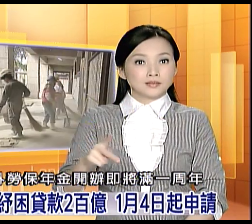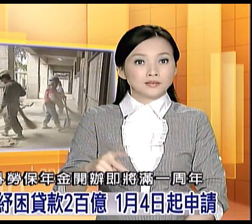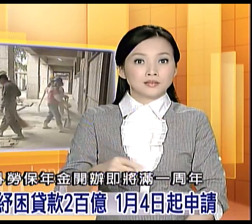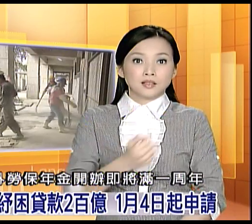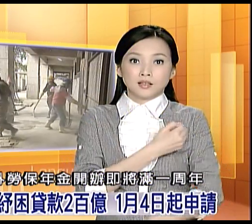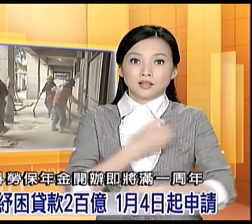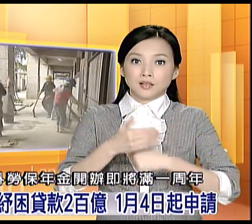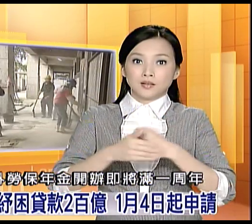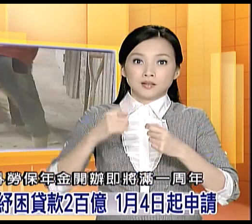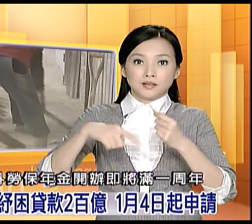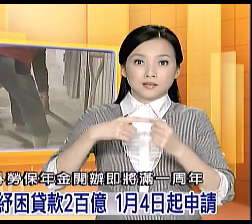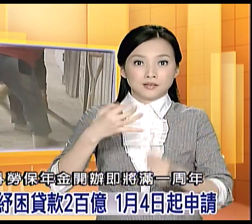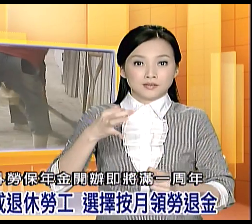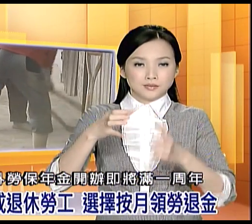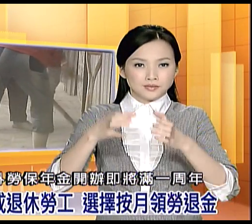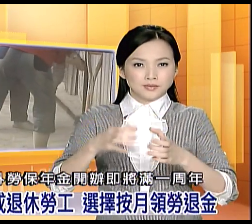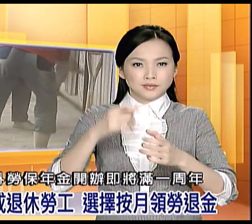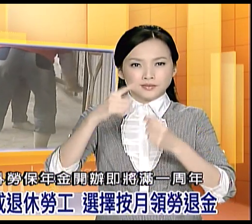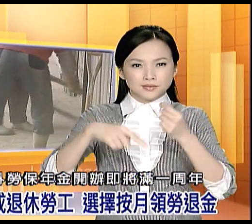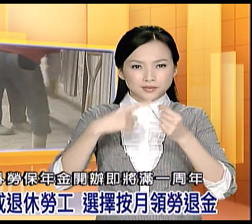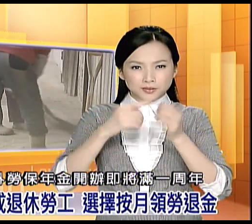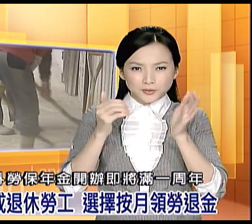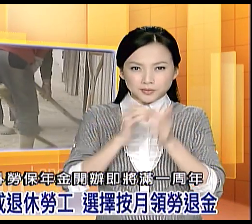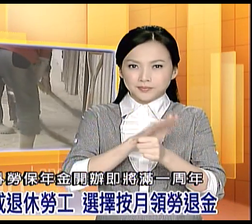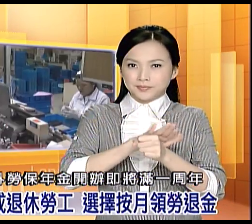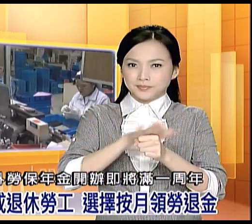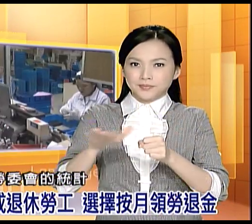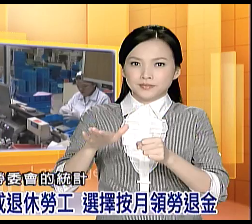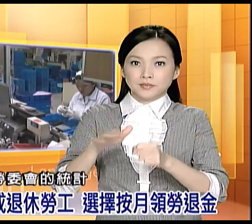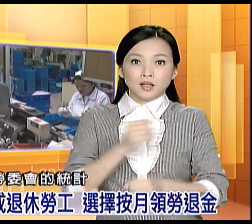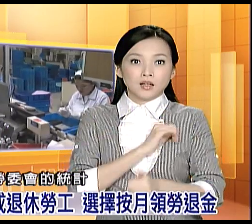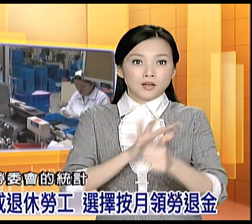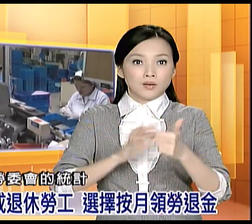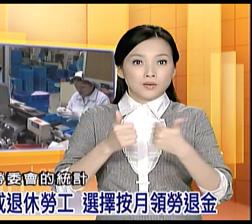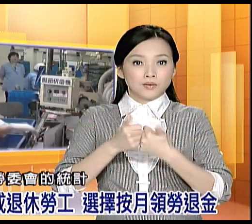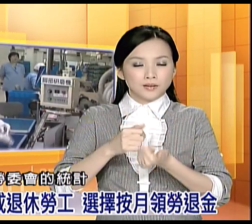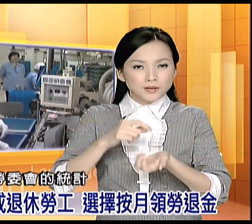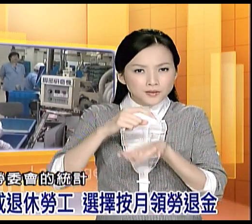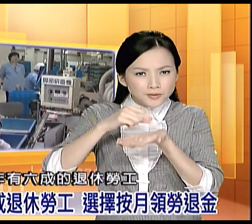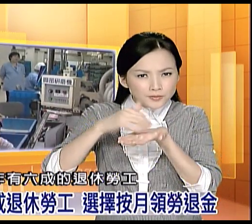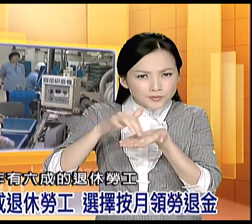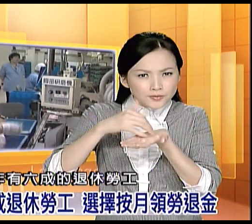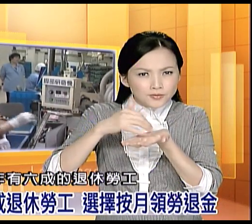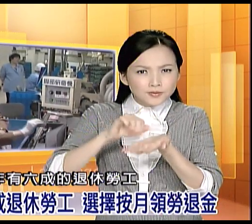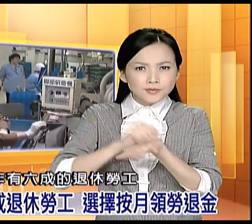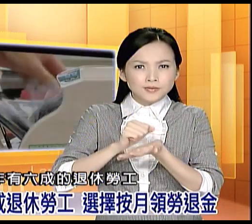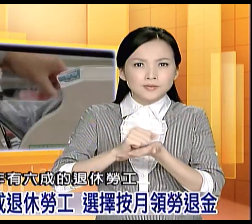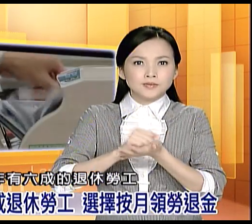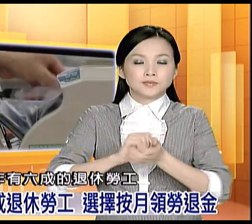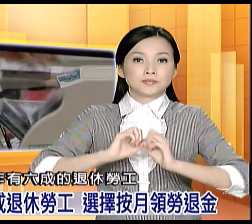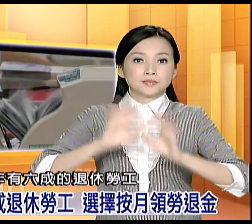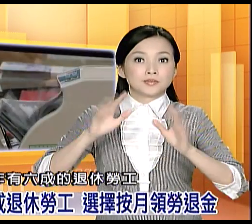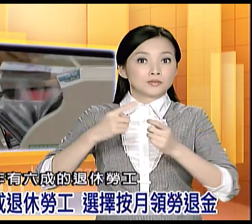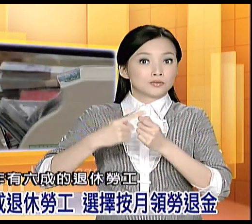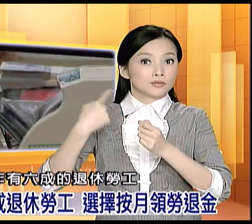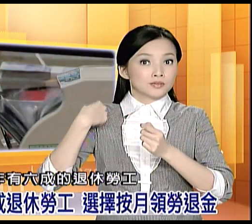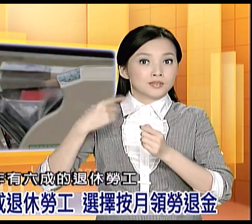年金开办即将满1周年，根据劳委会的统计，这一年有60%的退休劳